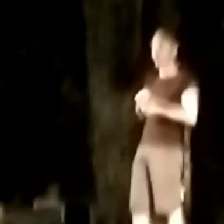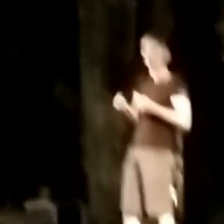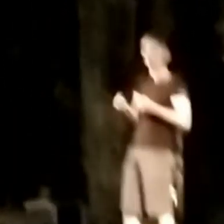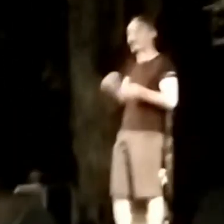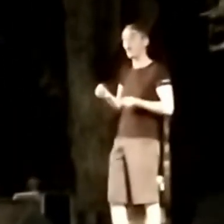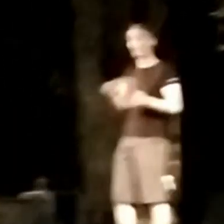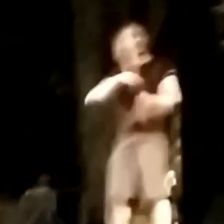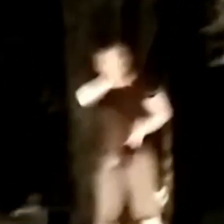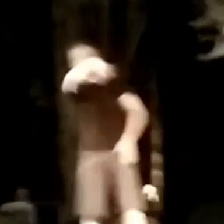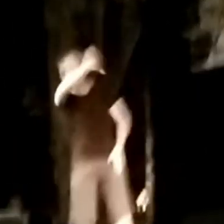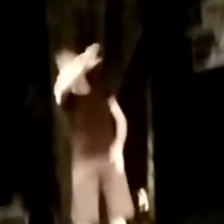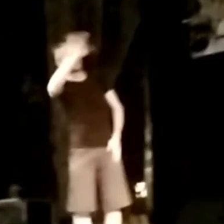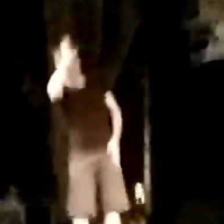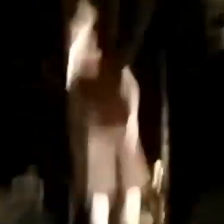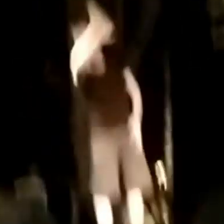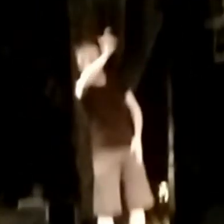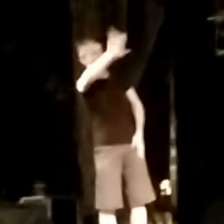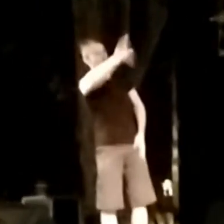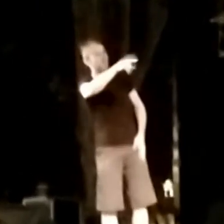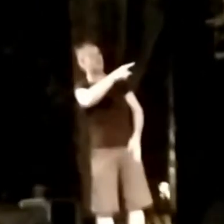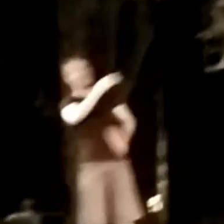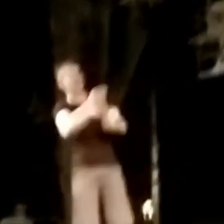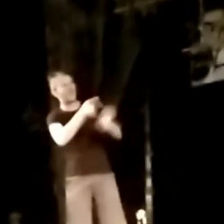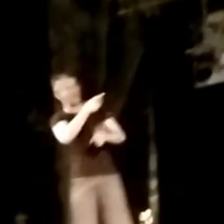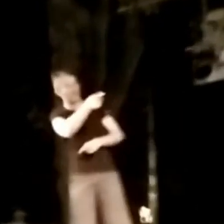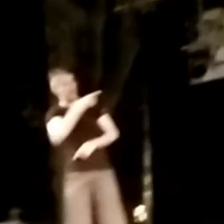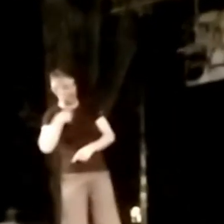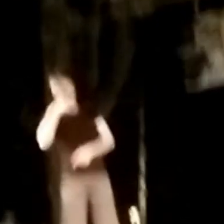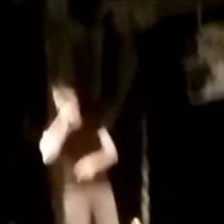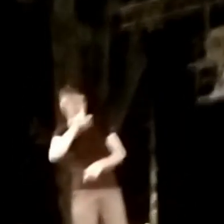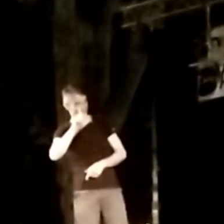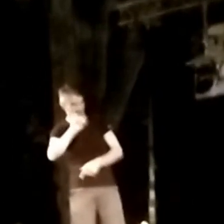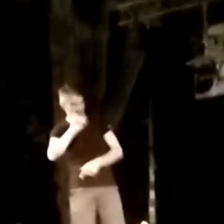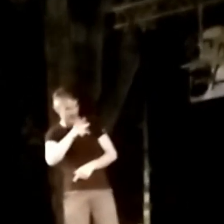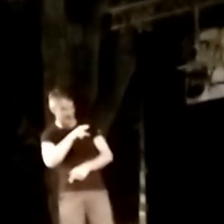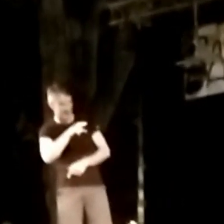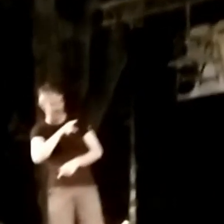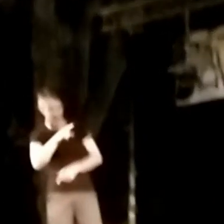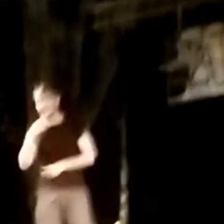he de connetejar. Escolti, vostè deu ser la Kelly, no?